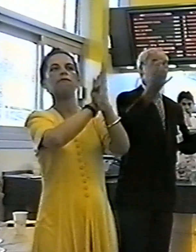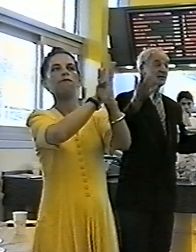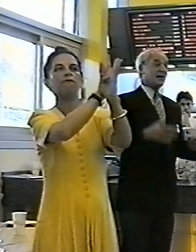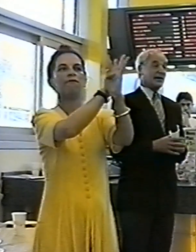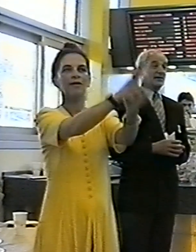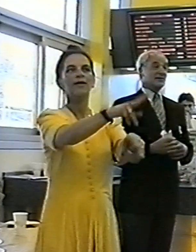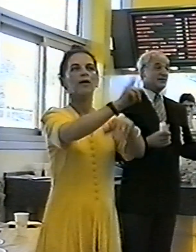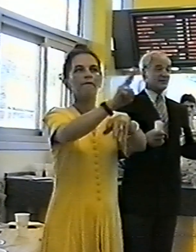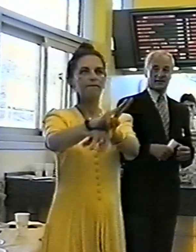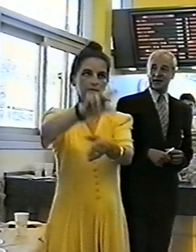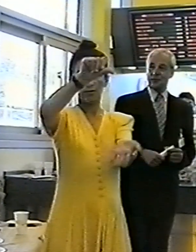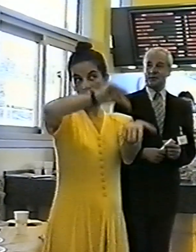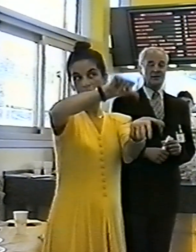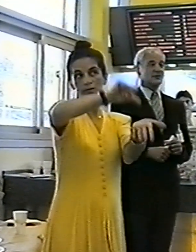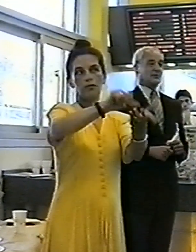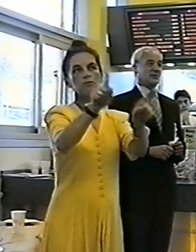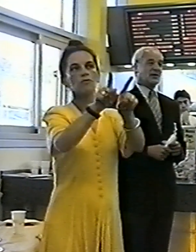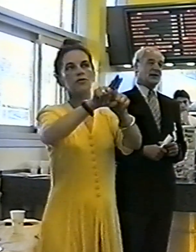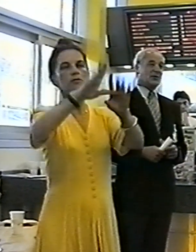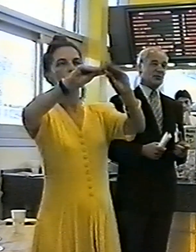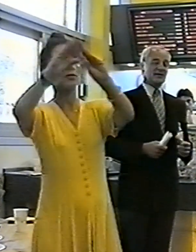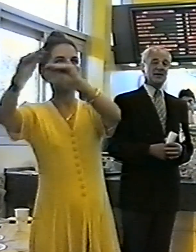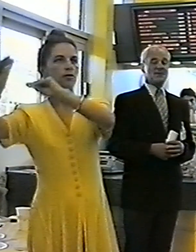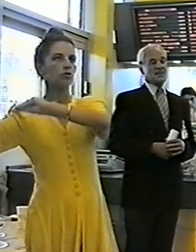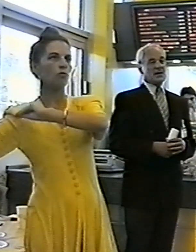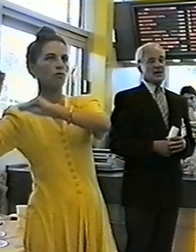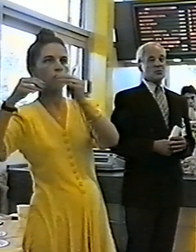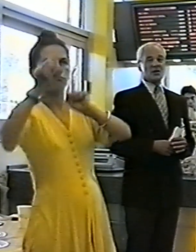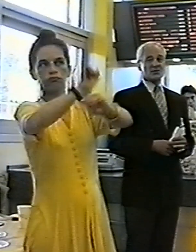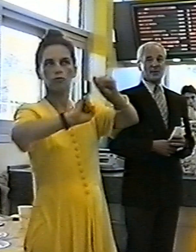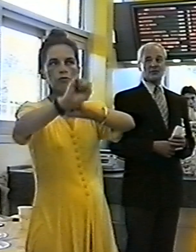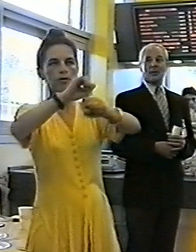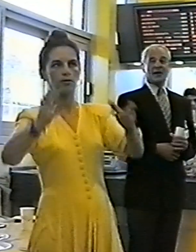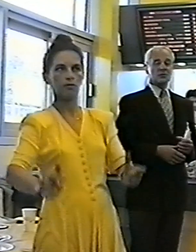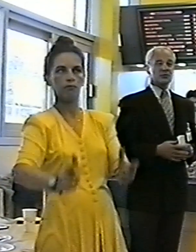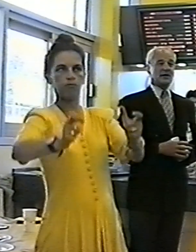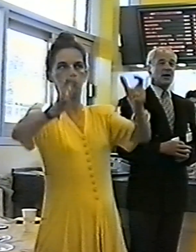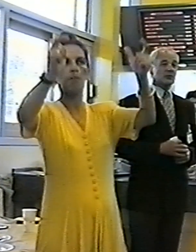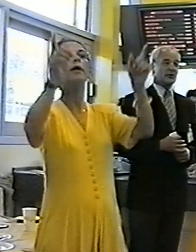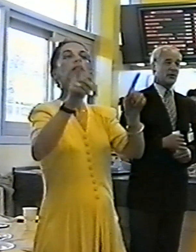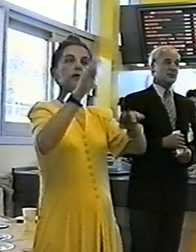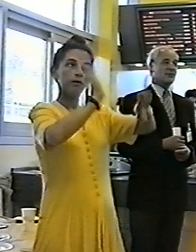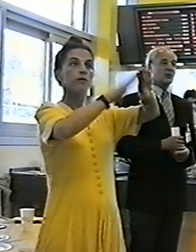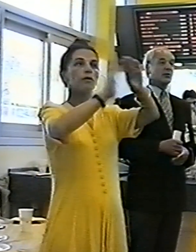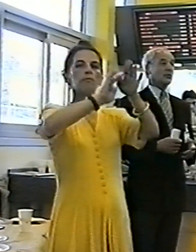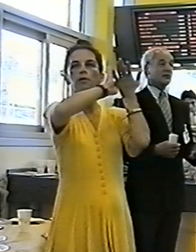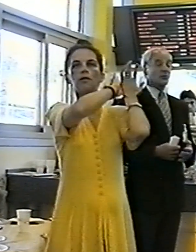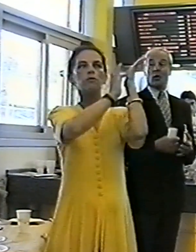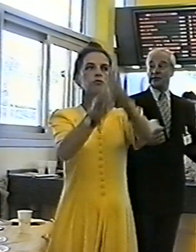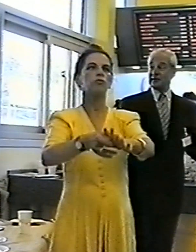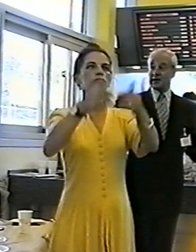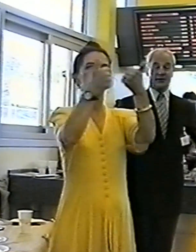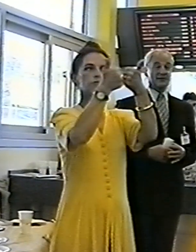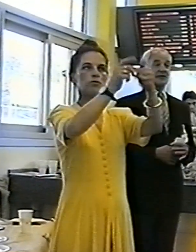du site et des diverses installations qui sont montées. Et puis, j'aimerais vous rappeler à tous qu'à 11h, nous avons